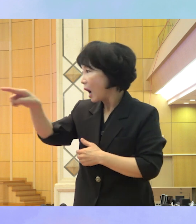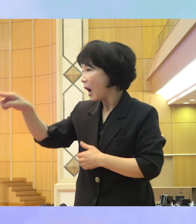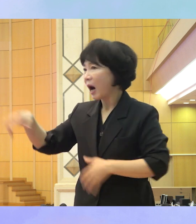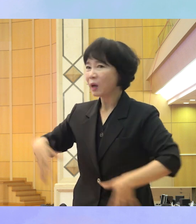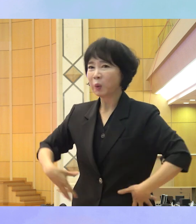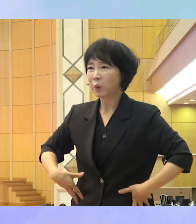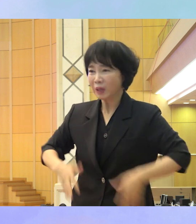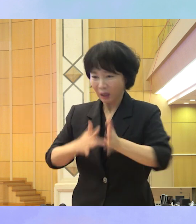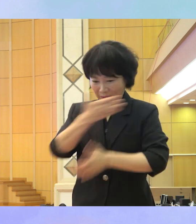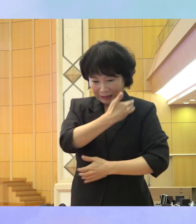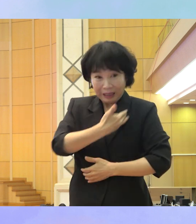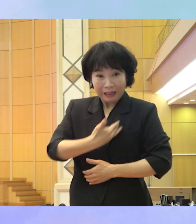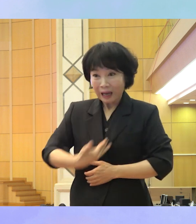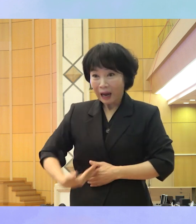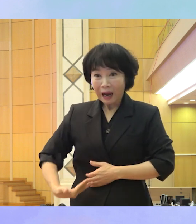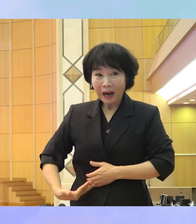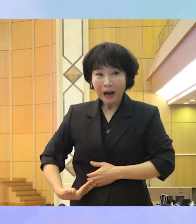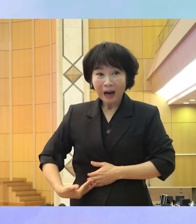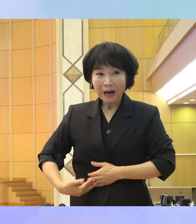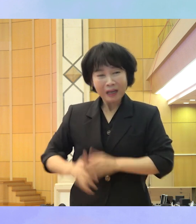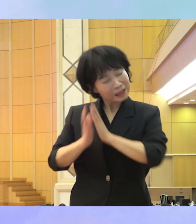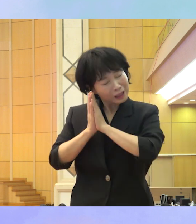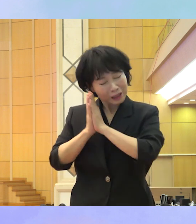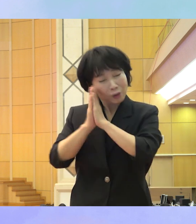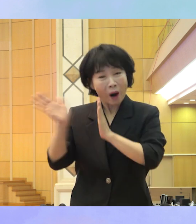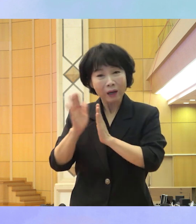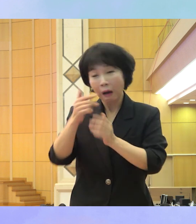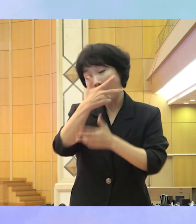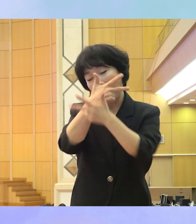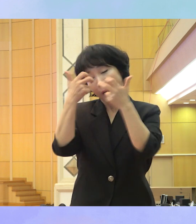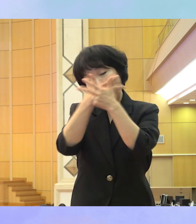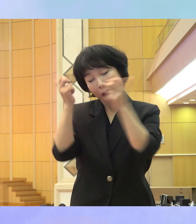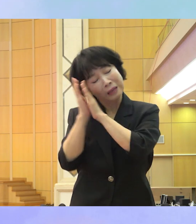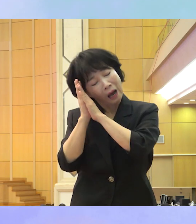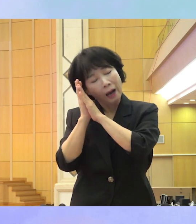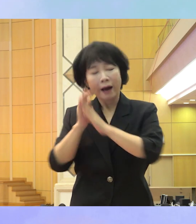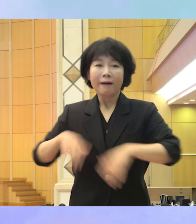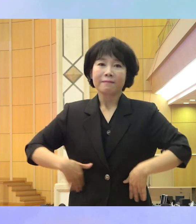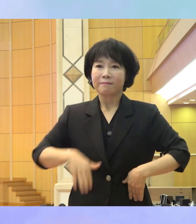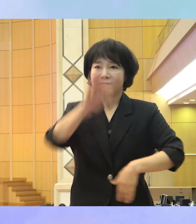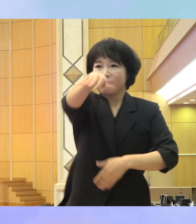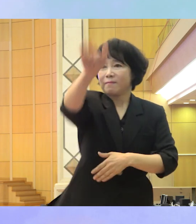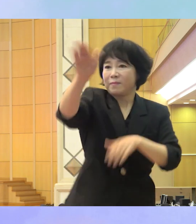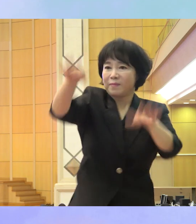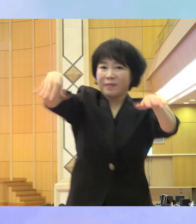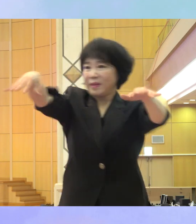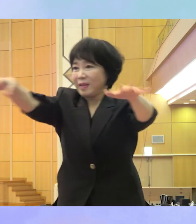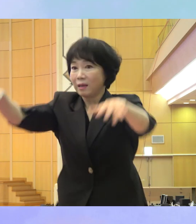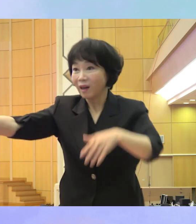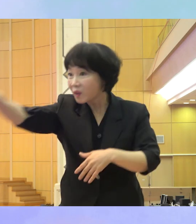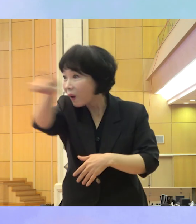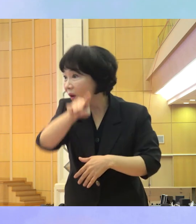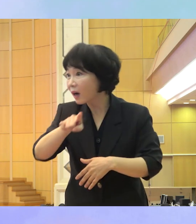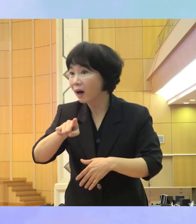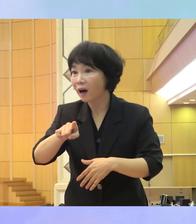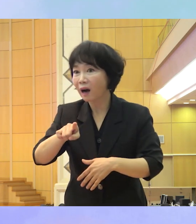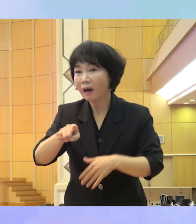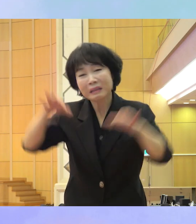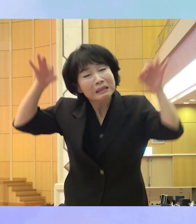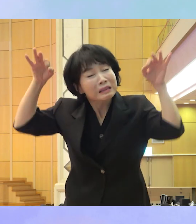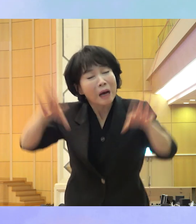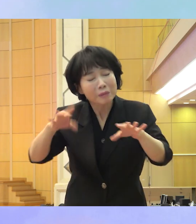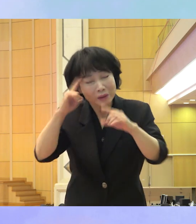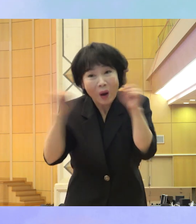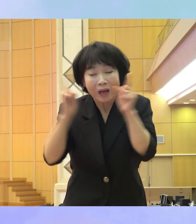자면서 기도를 하지 않아서 예수님이 그들을 깨워서 말하기를 너희가